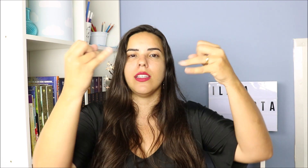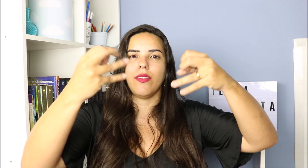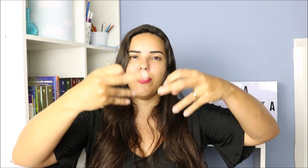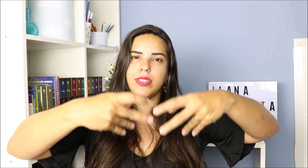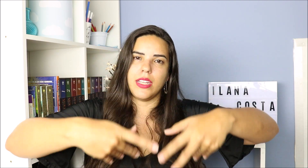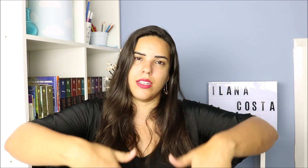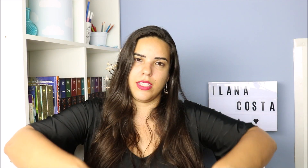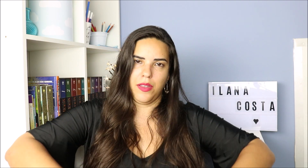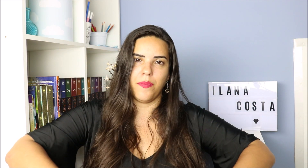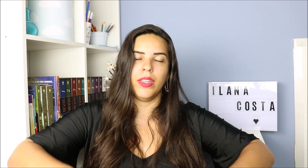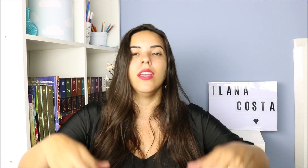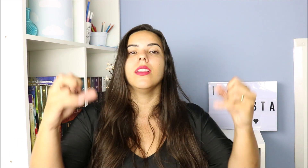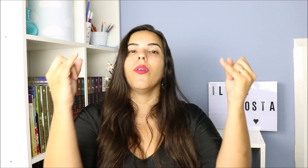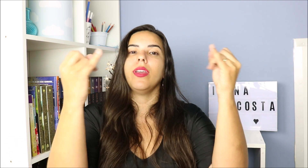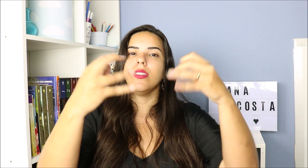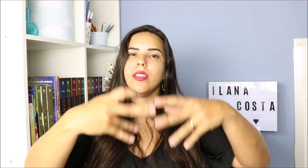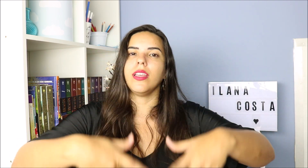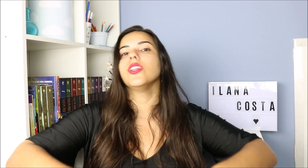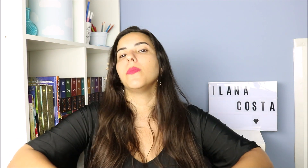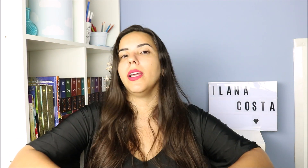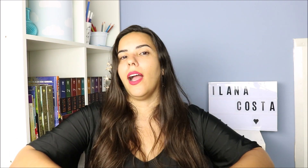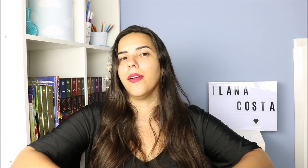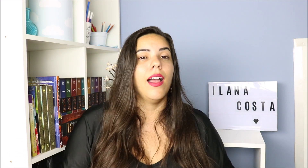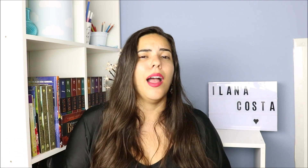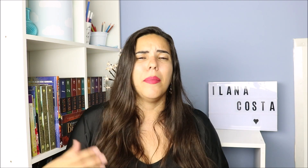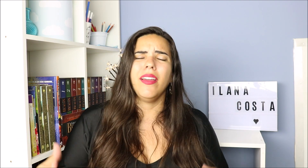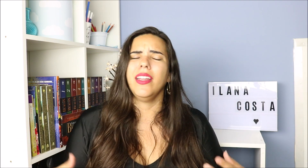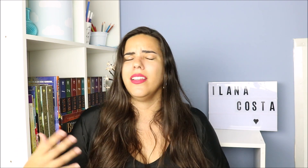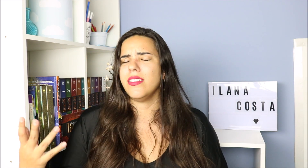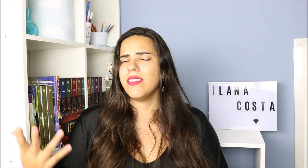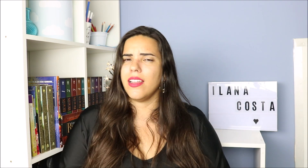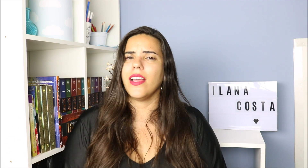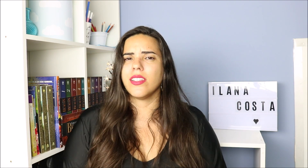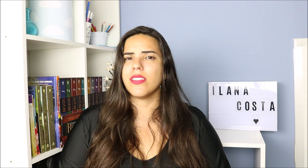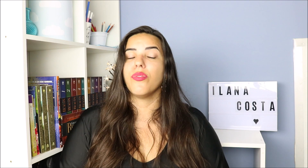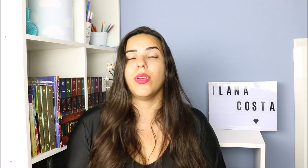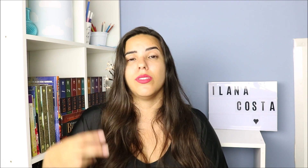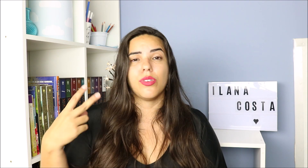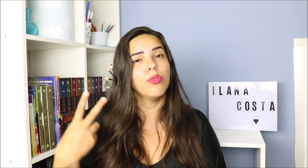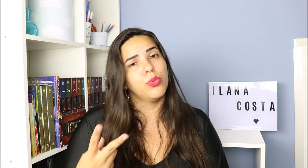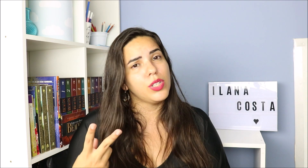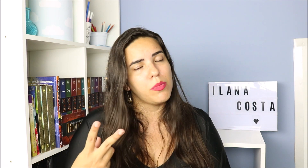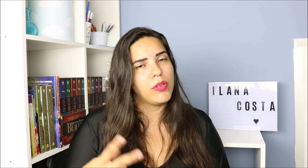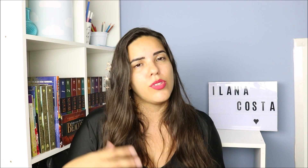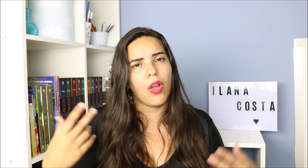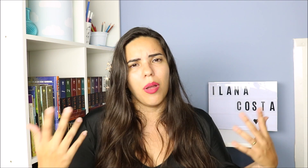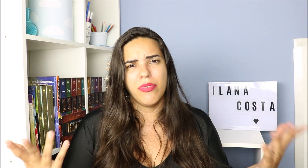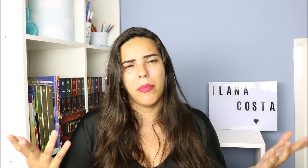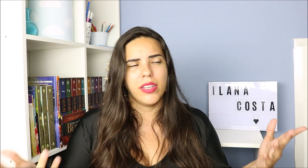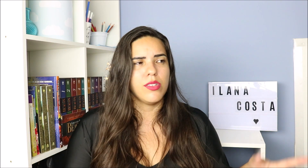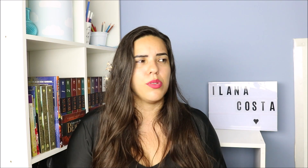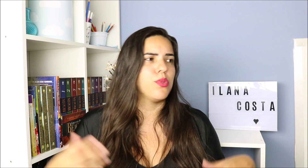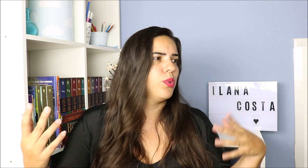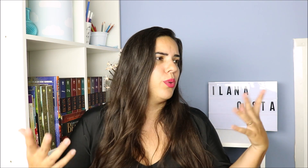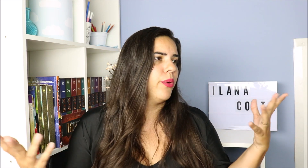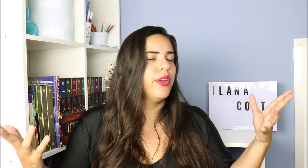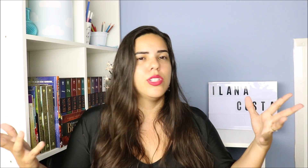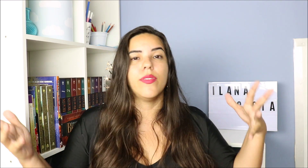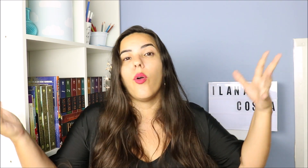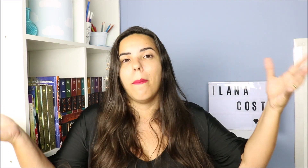vai fazendo assim. Então, isso daqui é explicar. A maioria desses sinais que são feitos com 2 mãos, obviamente, se o surdo estiver